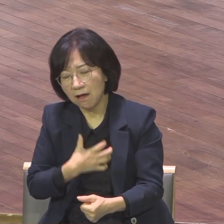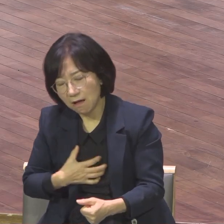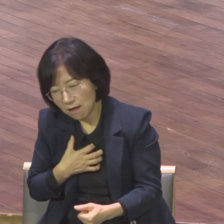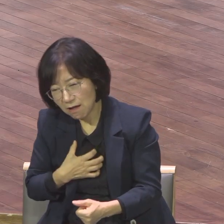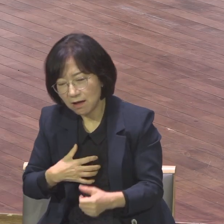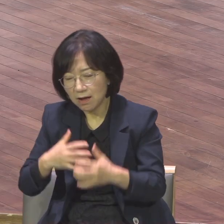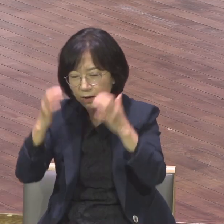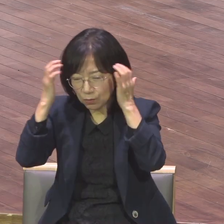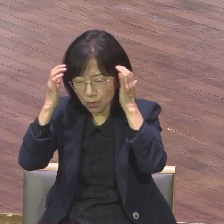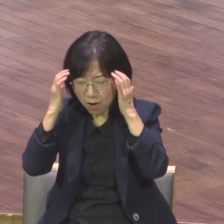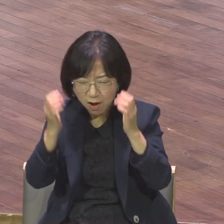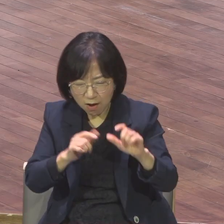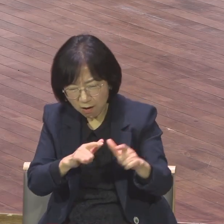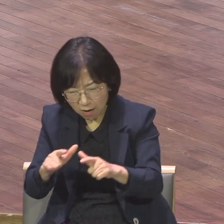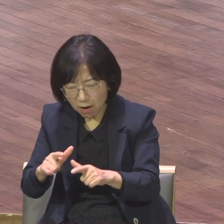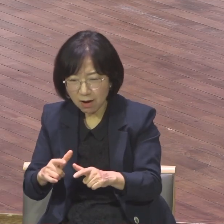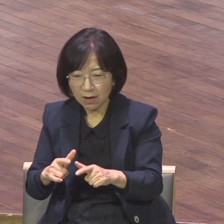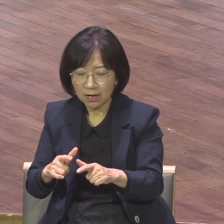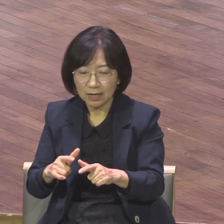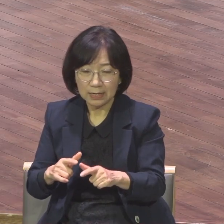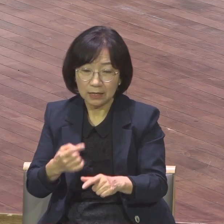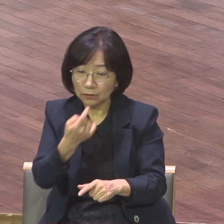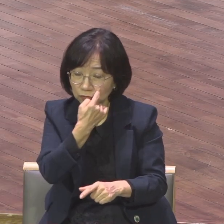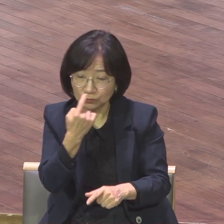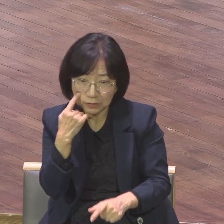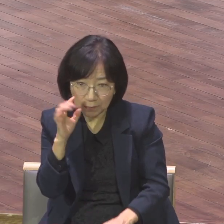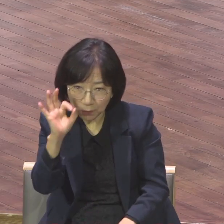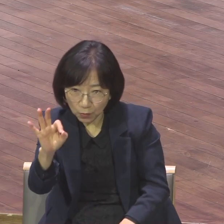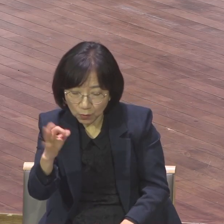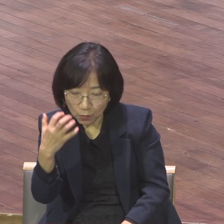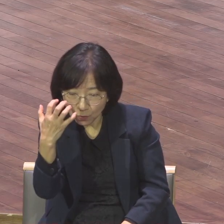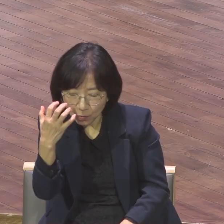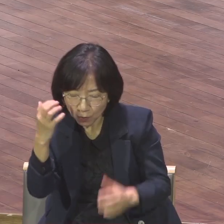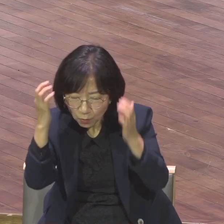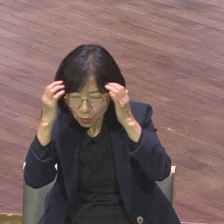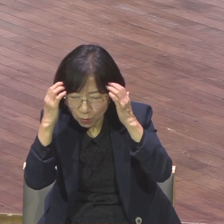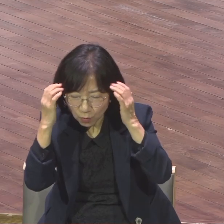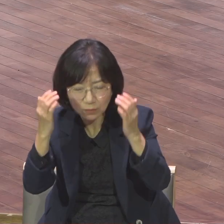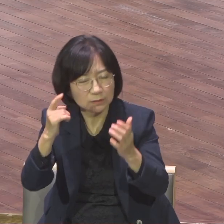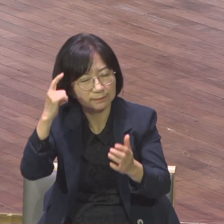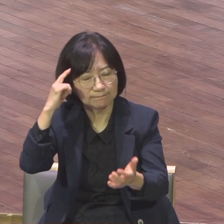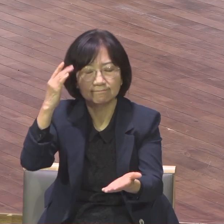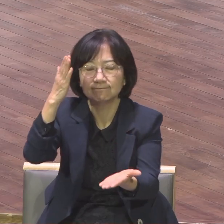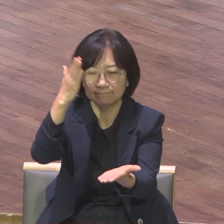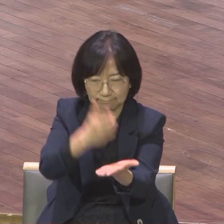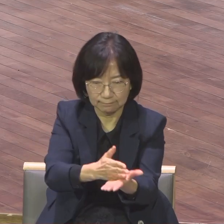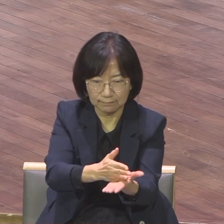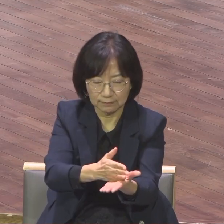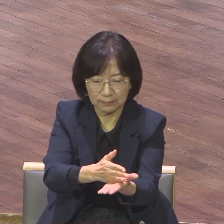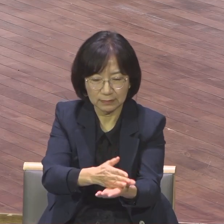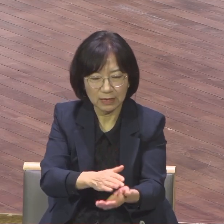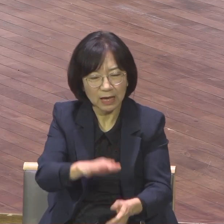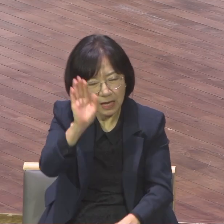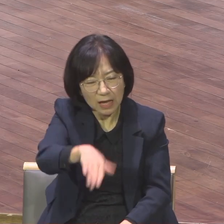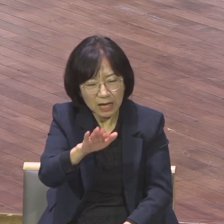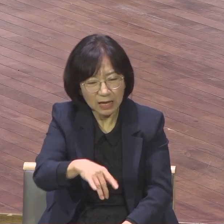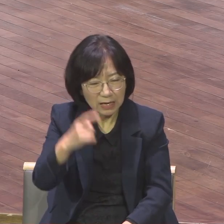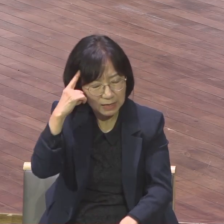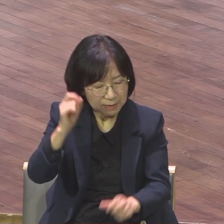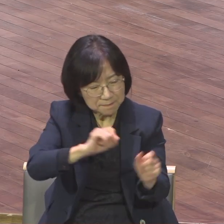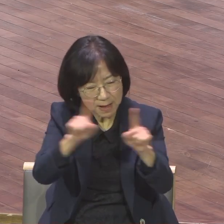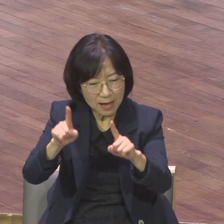보이는 그것에 지금 허겁지겁할 것이 아니라 지금 이 예레미야의 메시지가 뭐냐? 하나님께로 돌아오라는